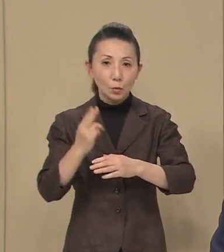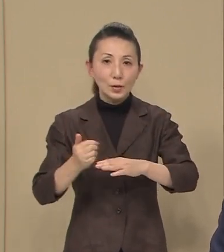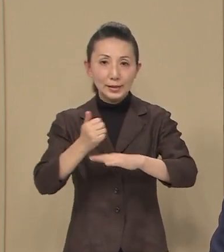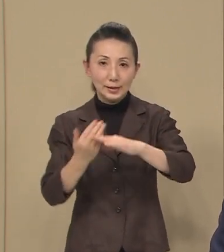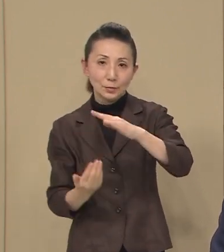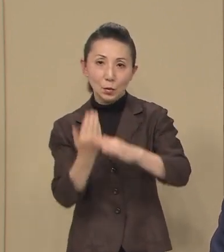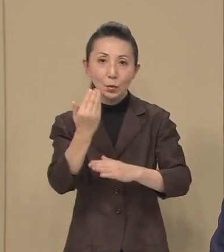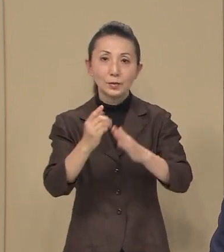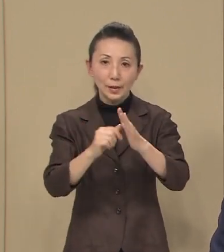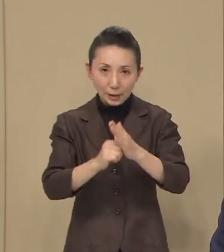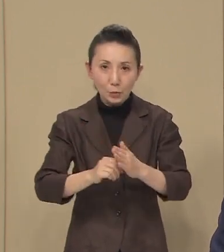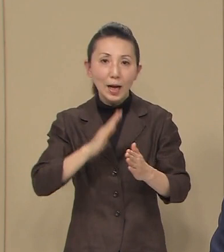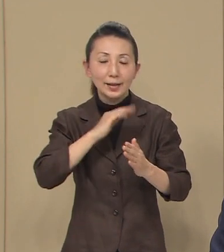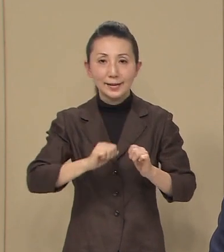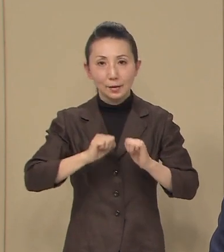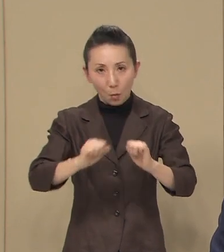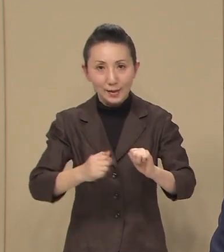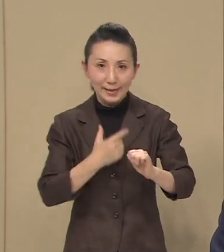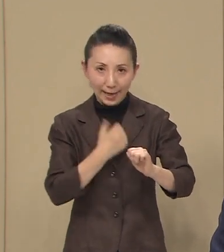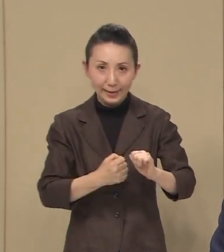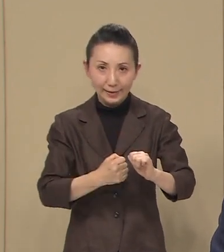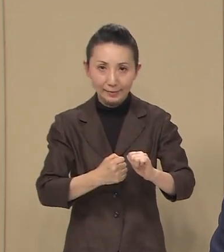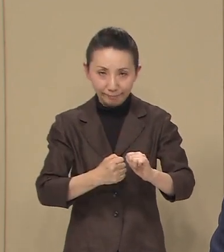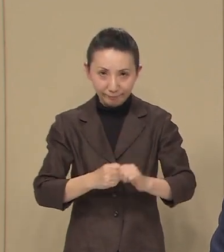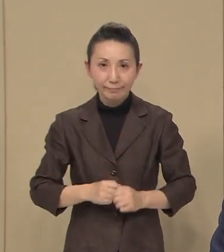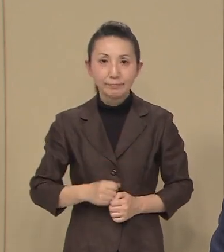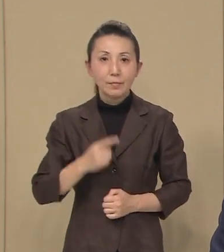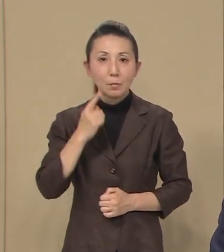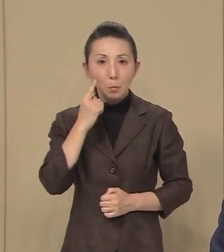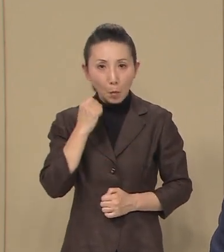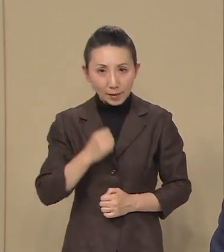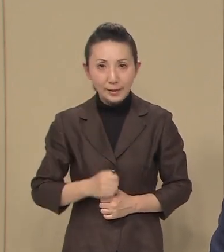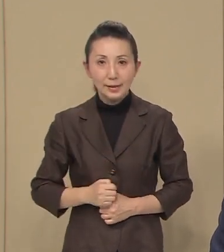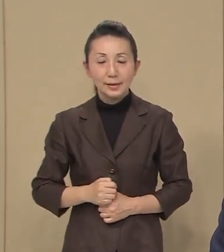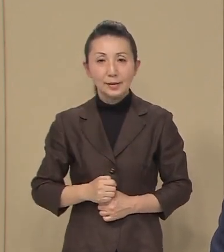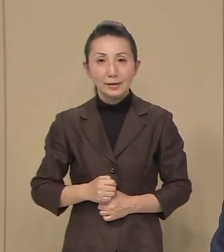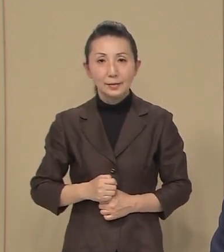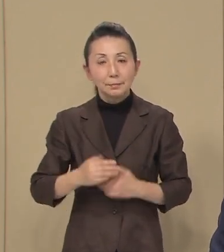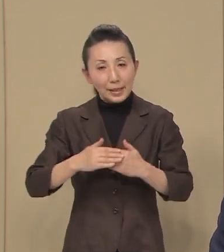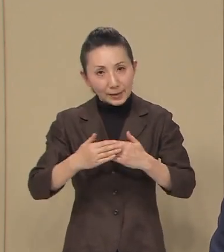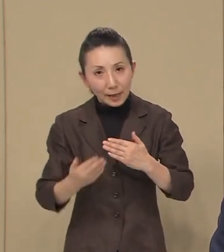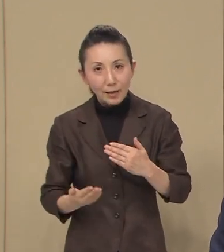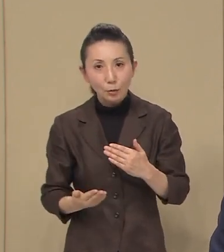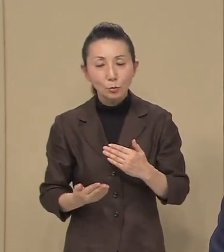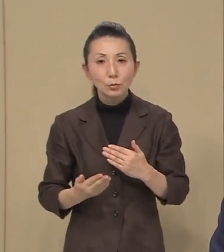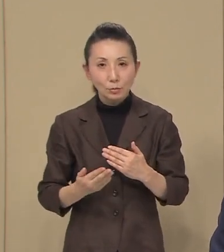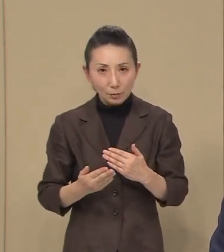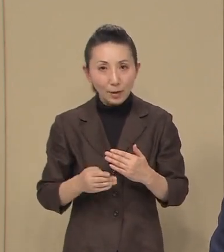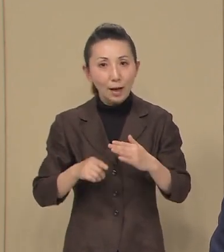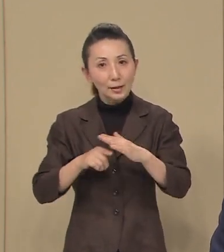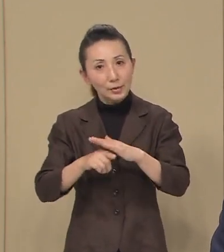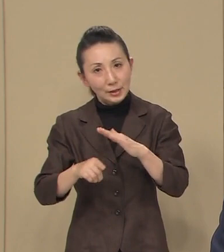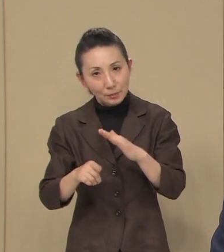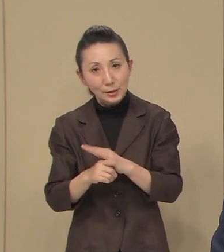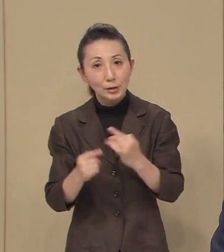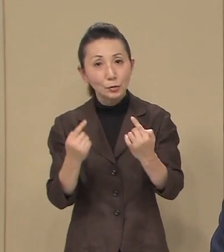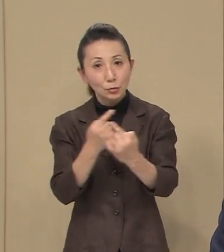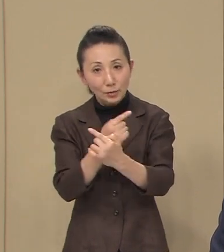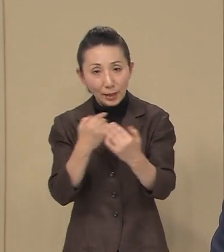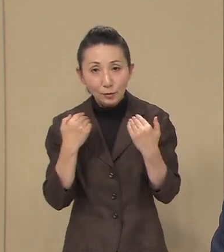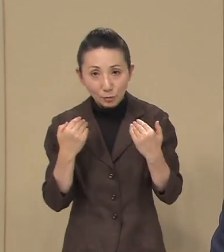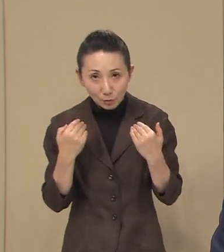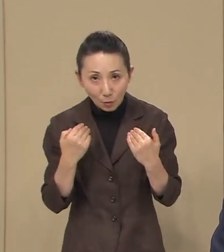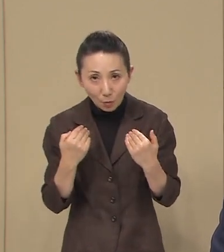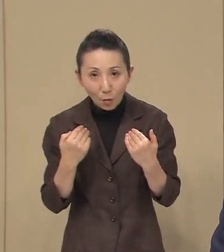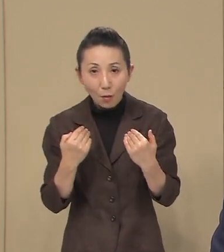も実行しますやり遂げますもし間違ってるあるいはちょっとニュアンスがこういうところは修正が必要だ